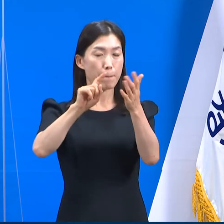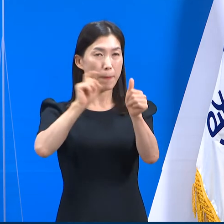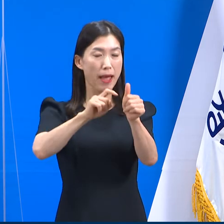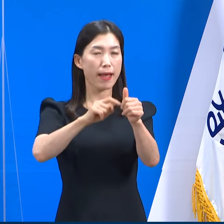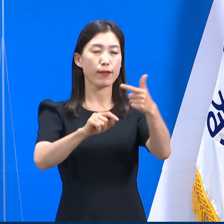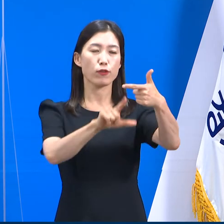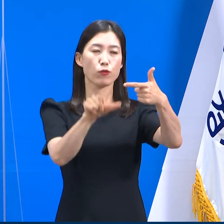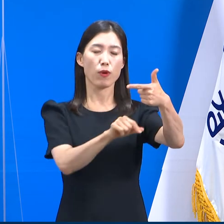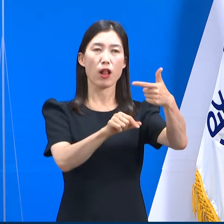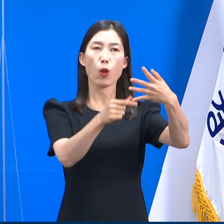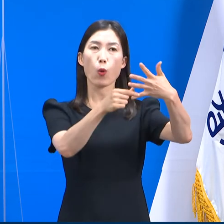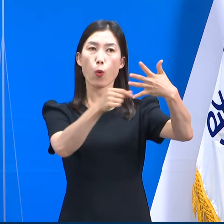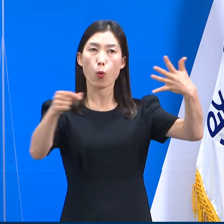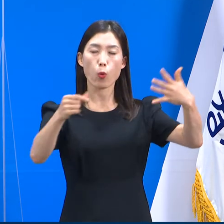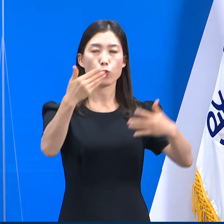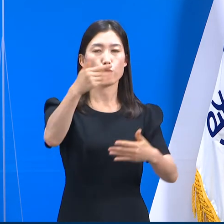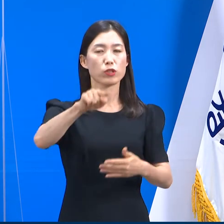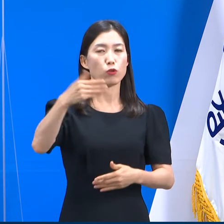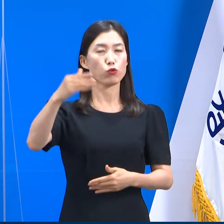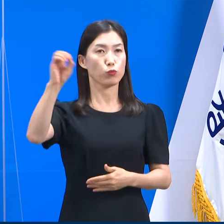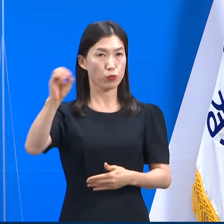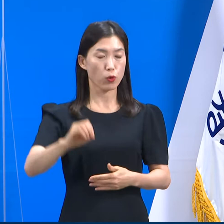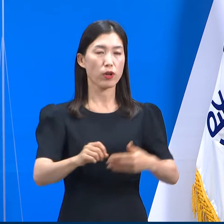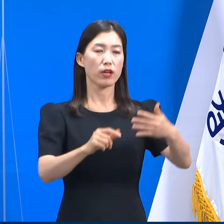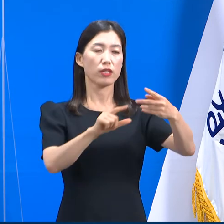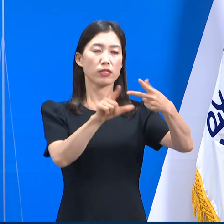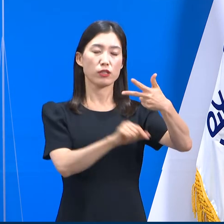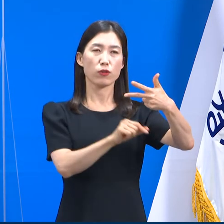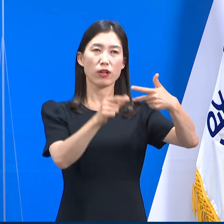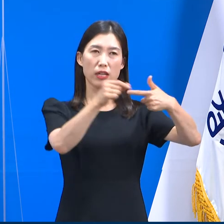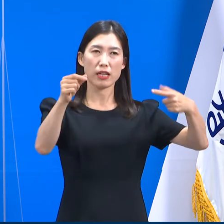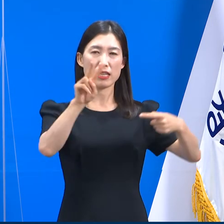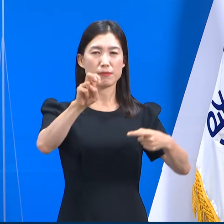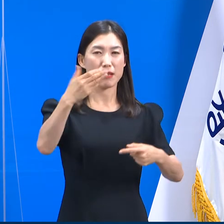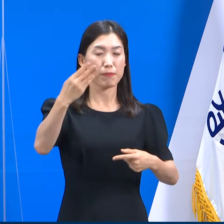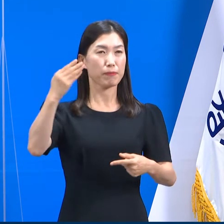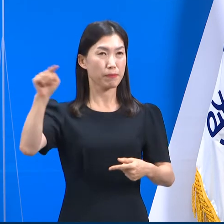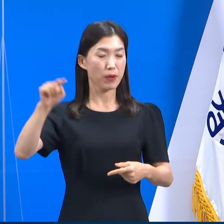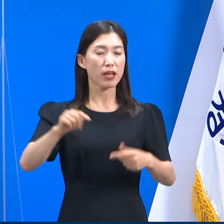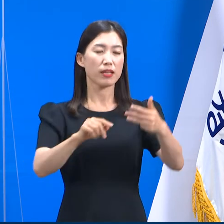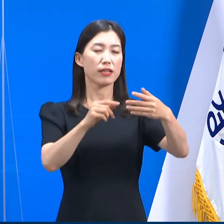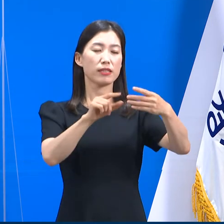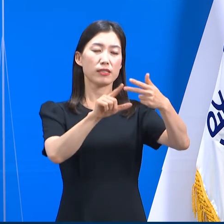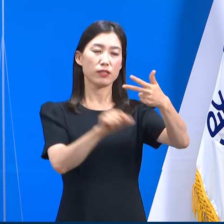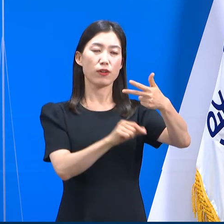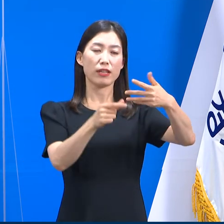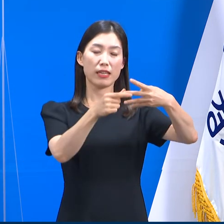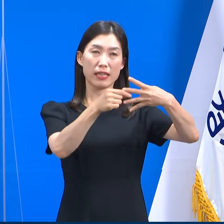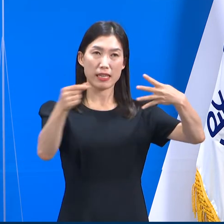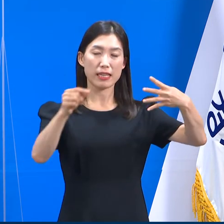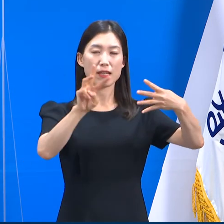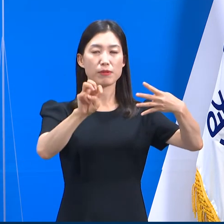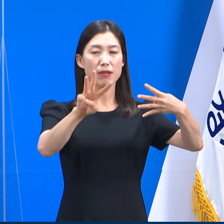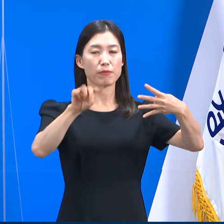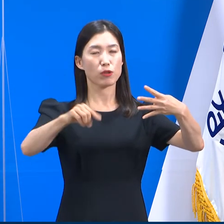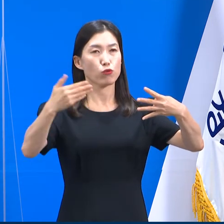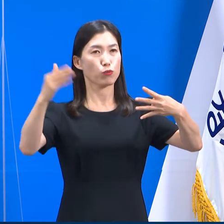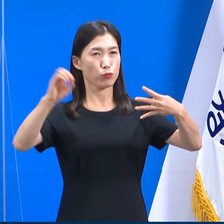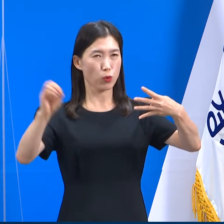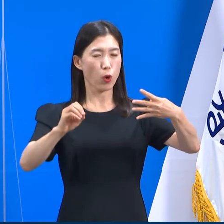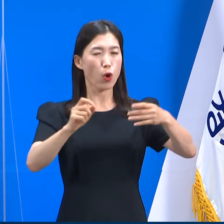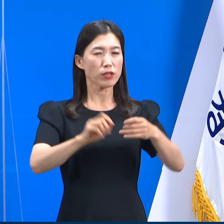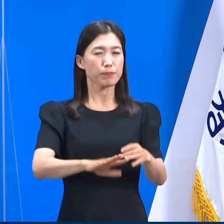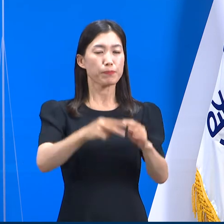6월 5주차 9.9%, 7월 1주차 23.3%, 7월 2주차 33.9%로